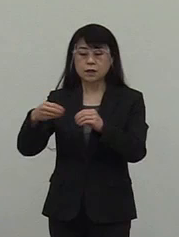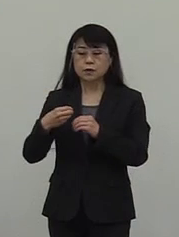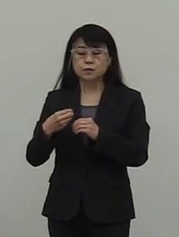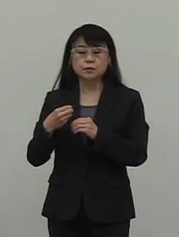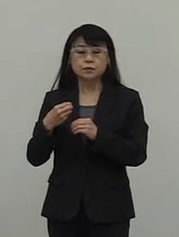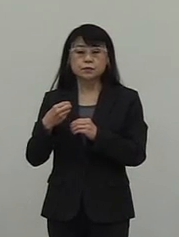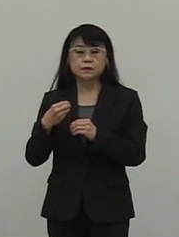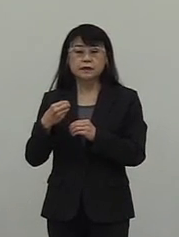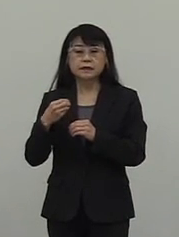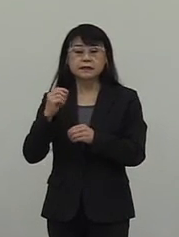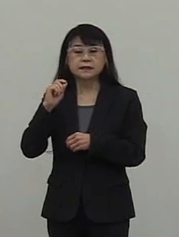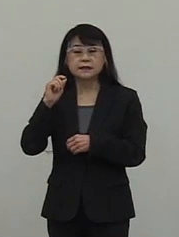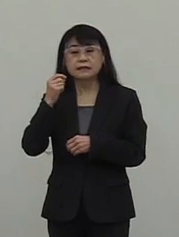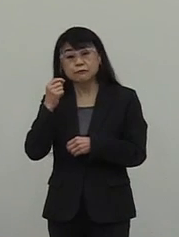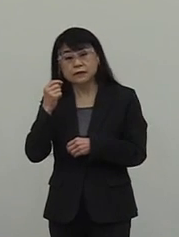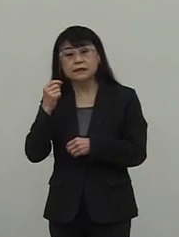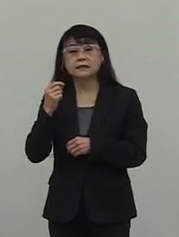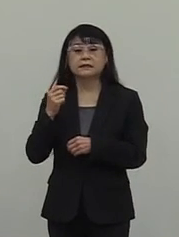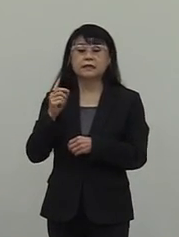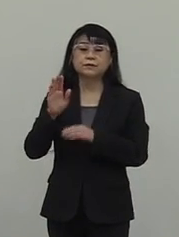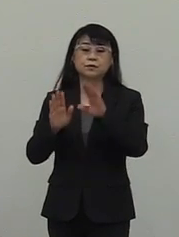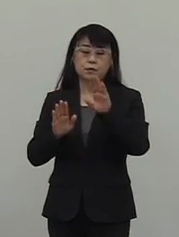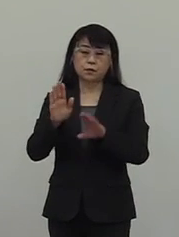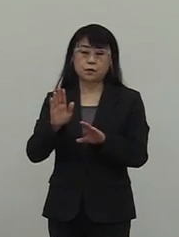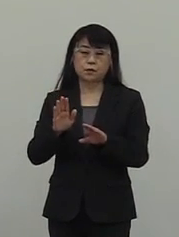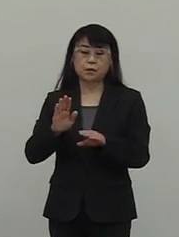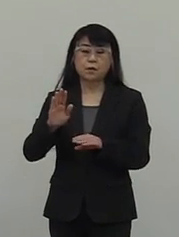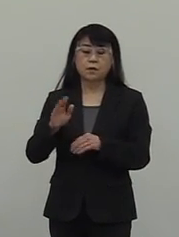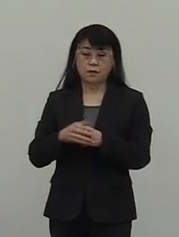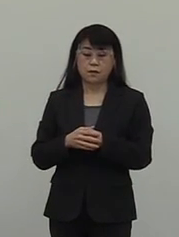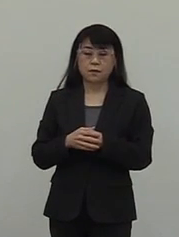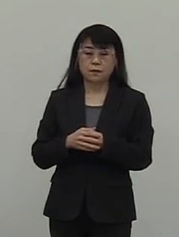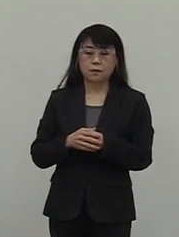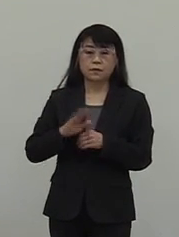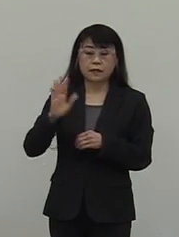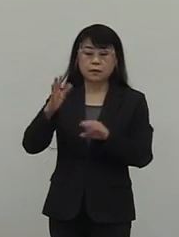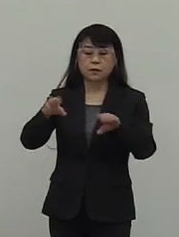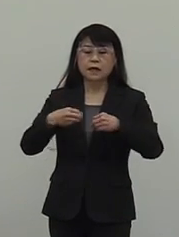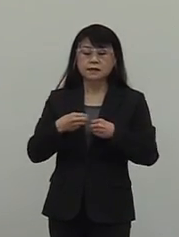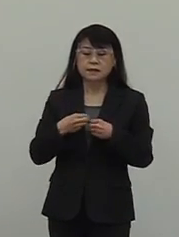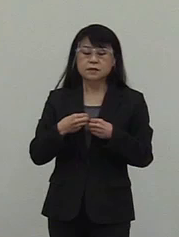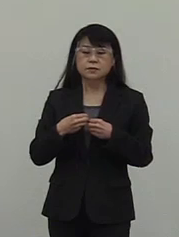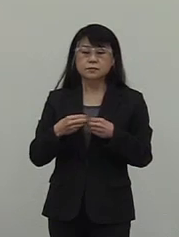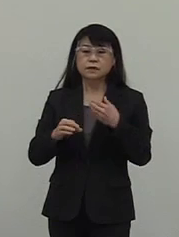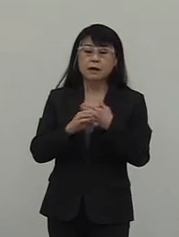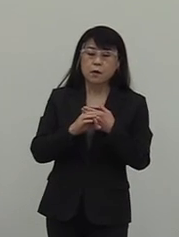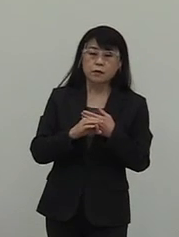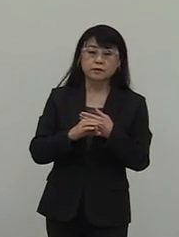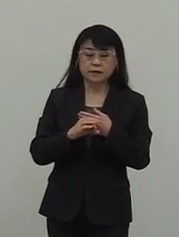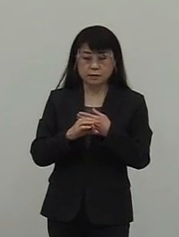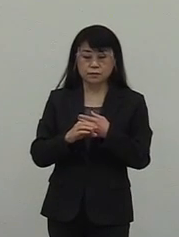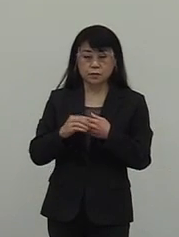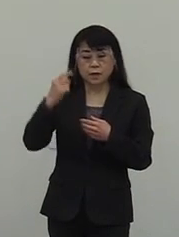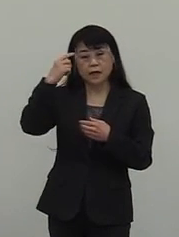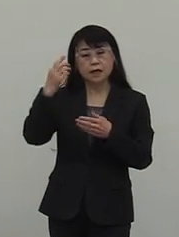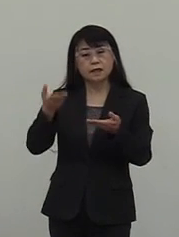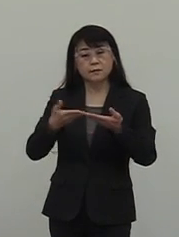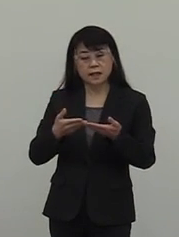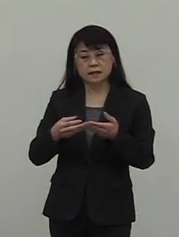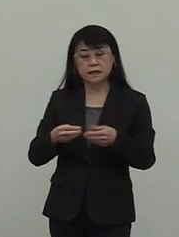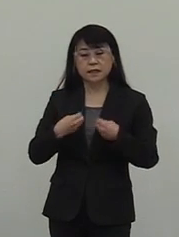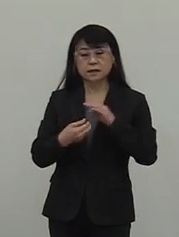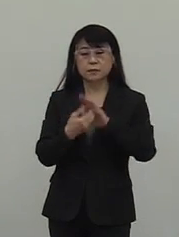染はいつ起きてもおかしくないから感染対策は続けようと、こういう形で取り組んでいただくことが必要なんだろうと思っております